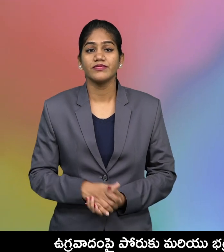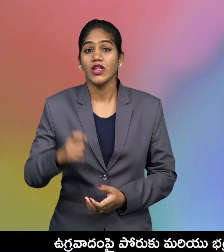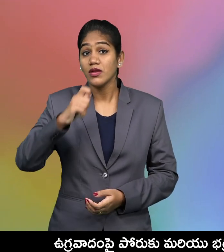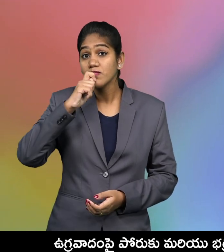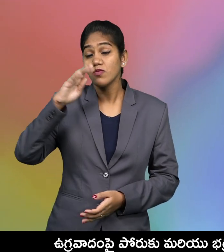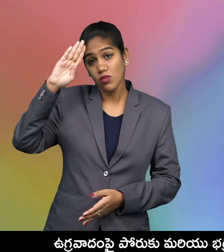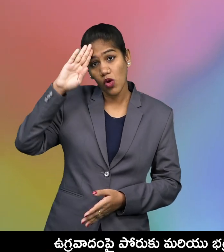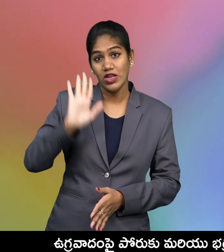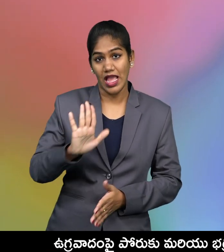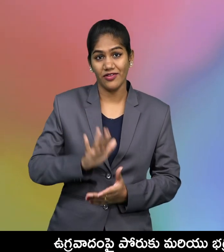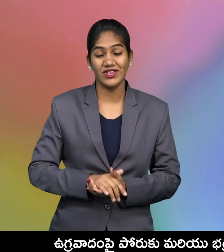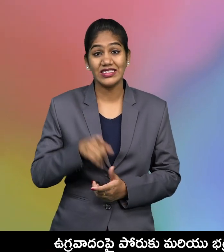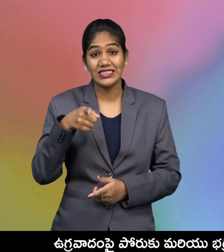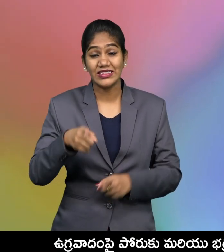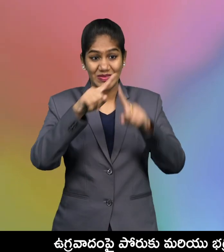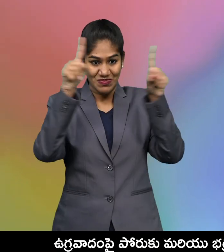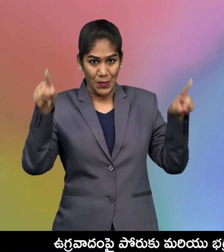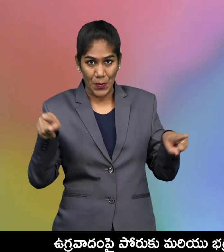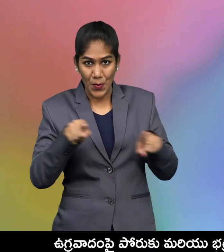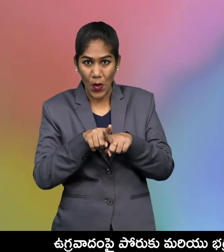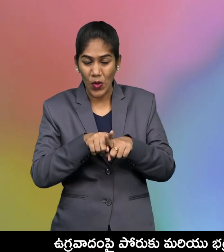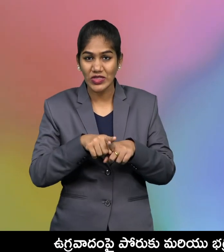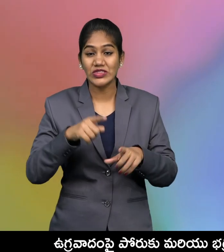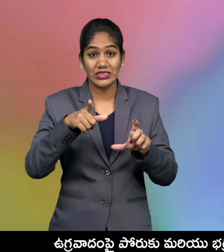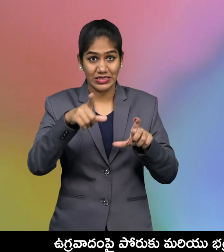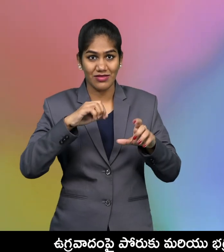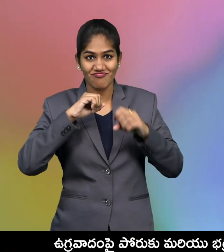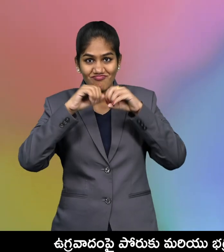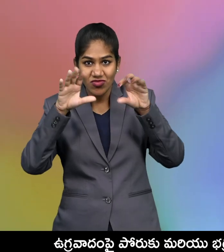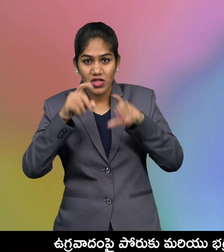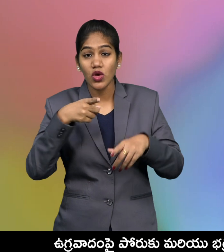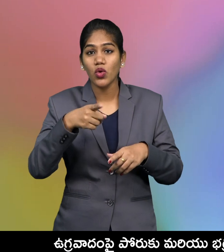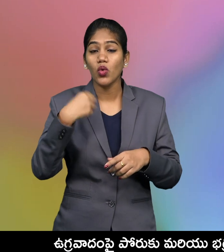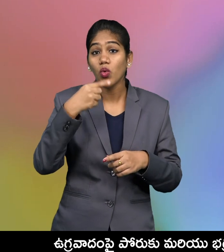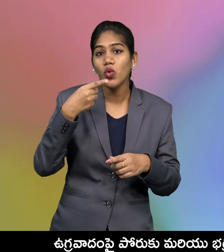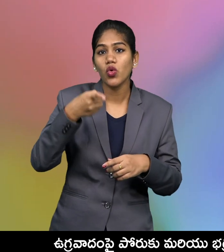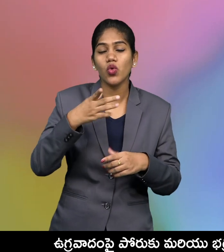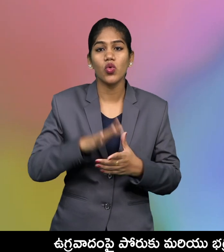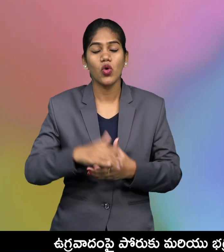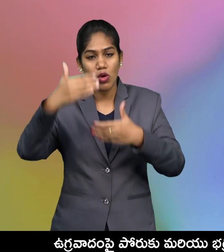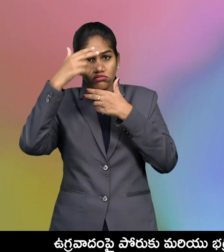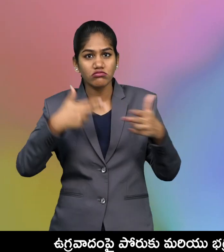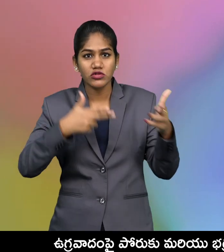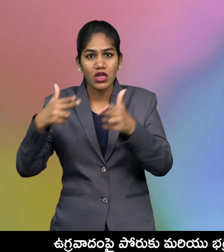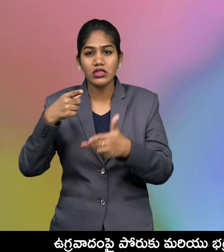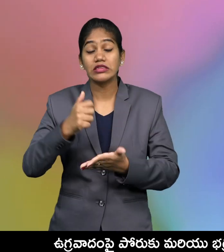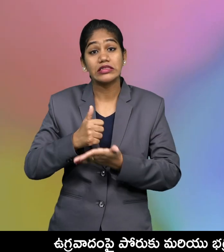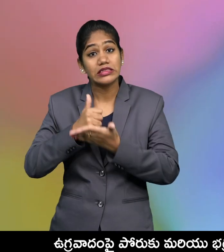ఉగ్రవాదంపై పోరుకు మరియు భద్రతను పెంపొందించడానికి పోలీసులు పోస్టర్లను విడుదల చేశారు.